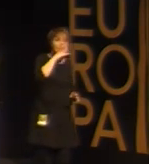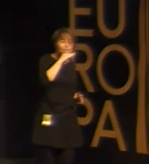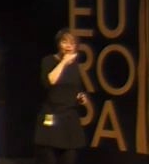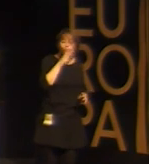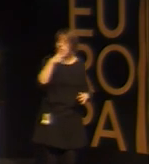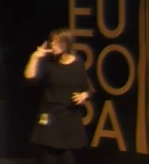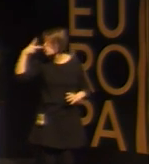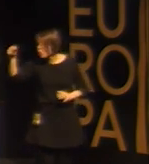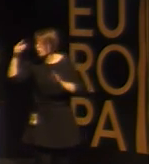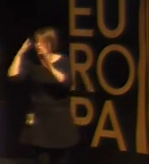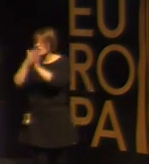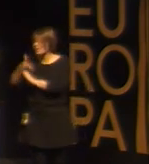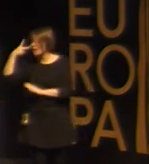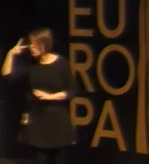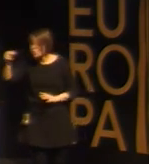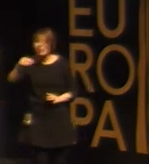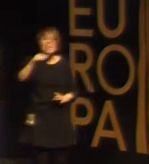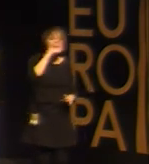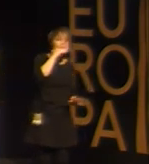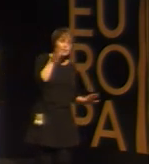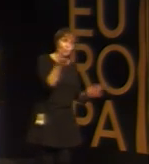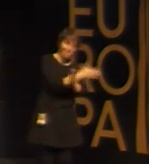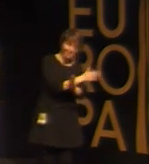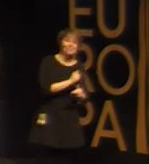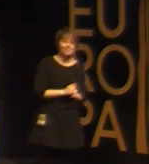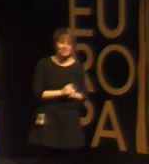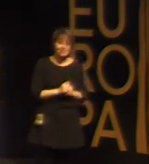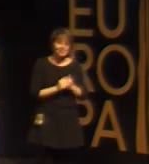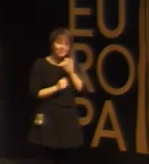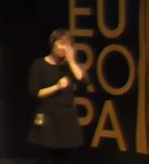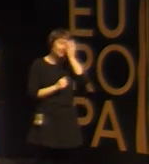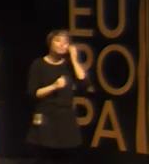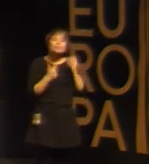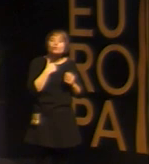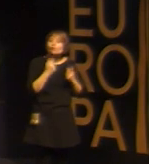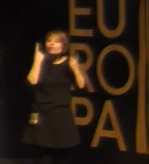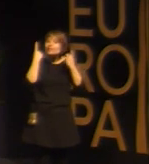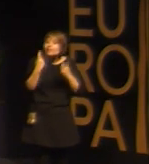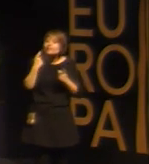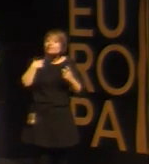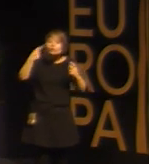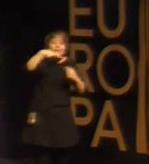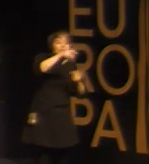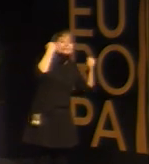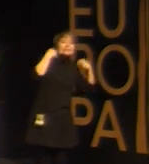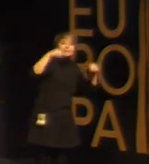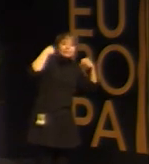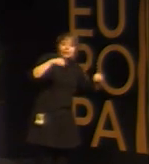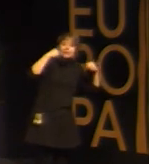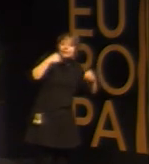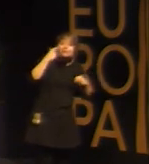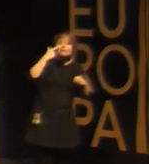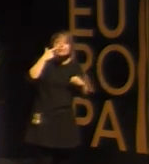no es no desde el enfado por tanto necesito que entrene el